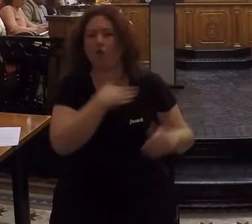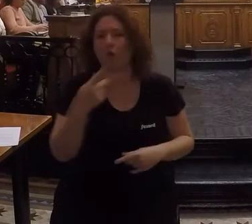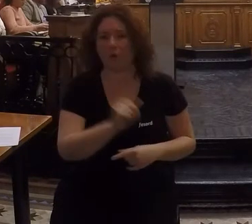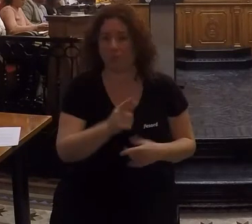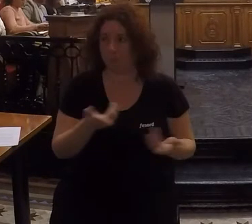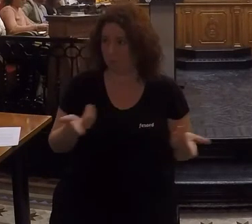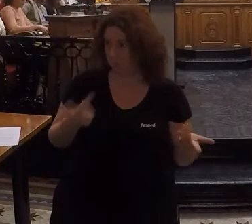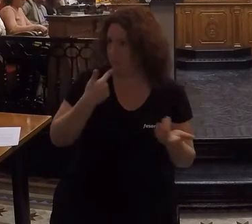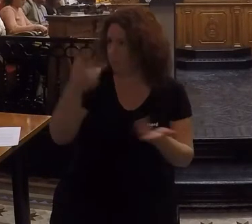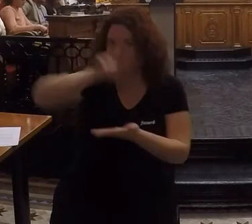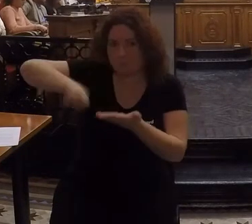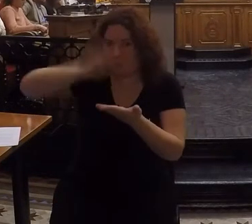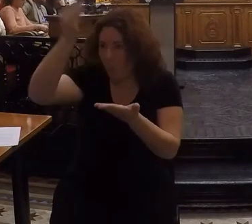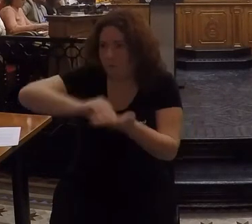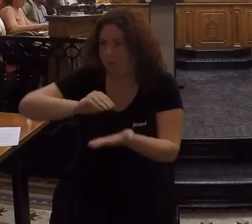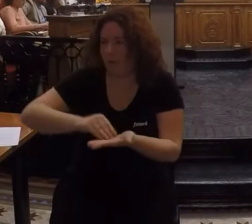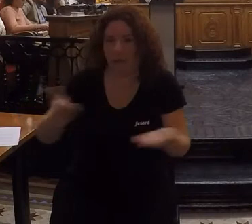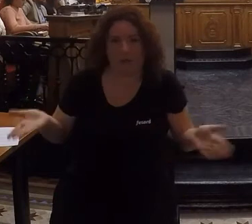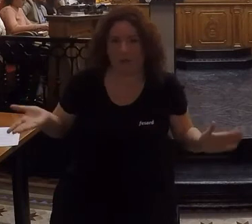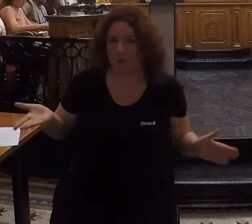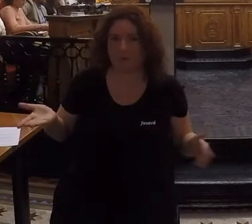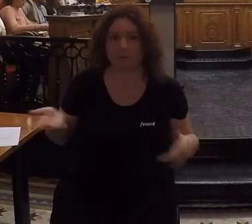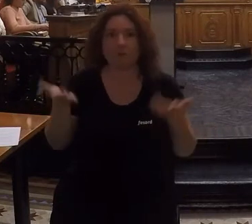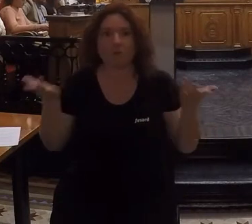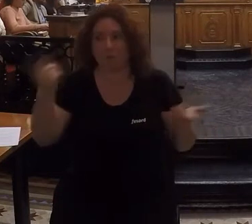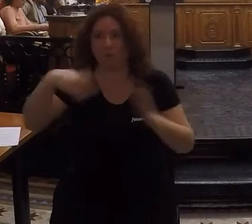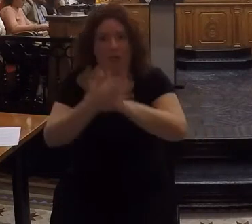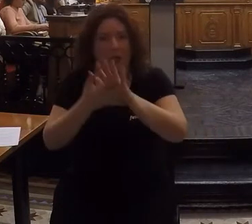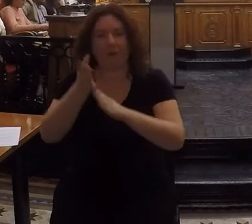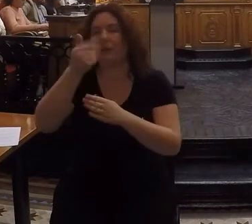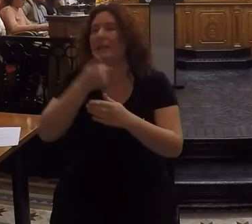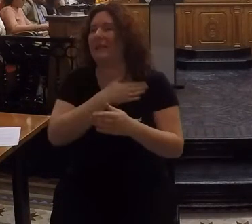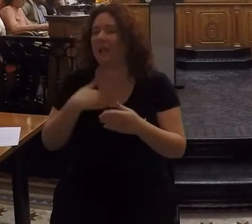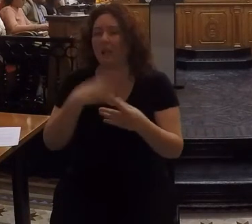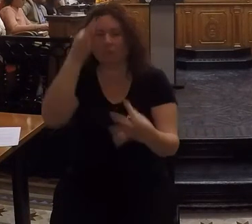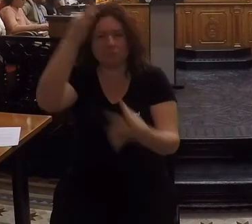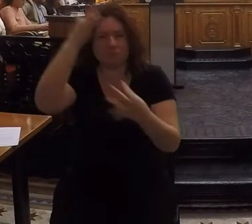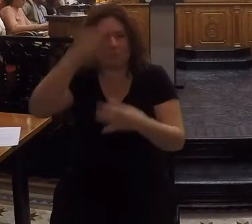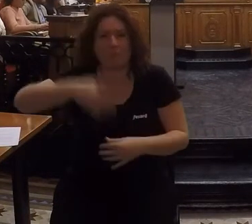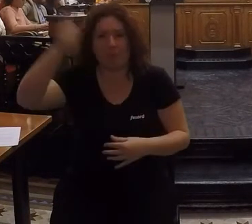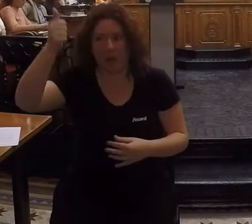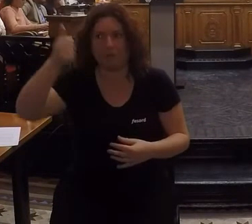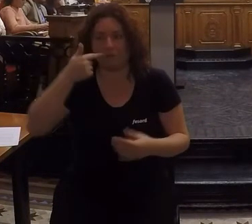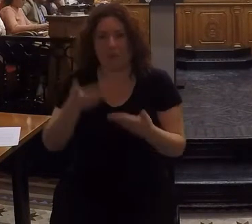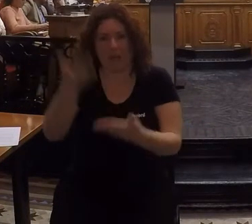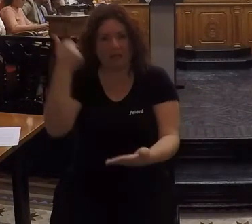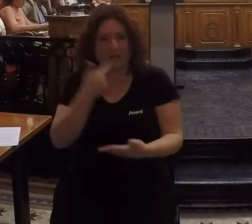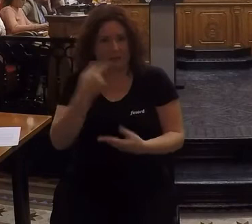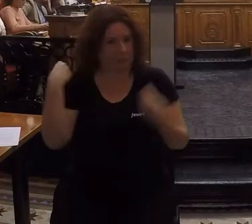luego entra al fondo del asunto. Pues mire, pues entra al fondo del asunto para, como bien decía anteriormente,